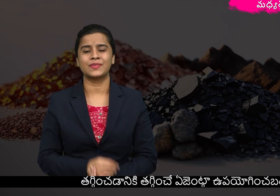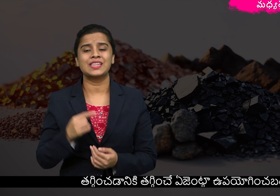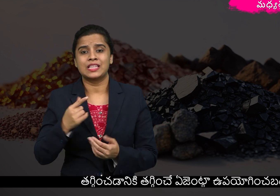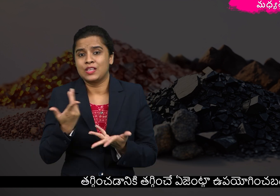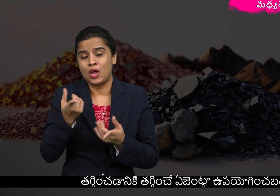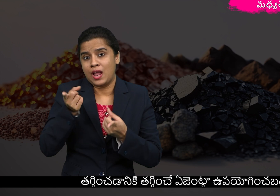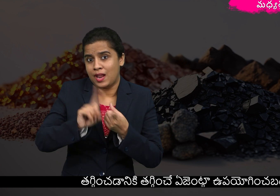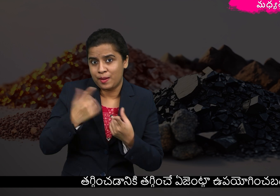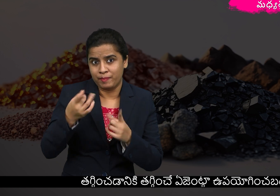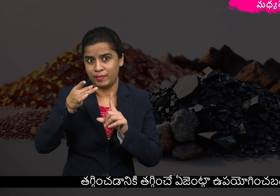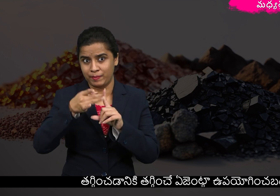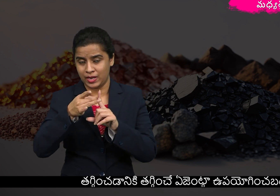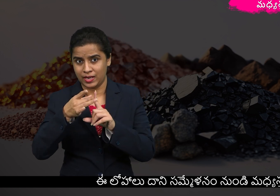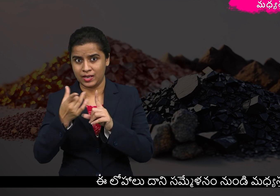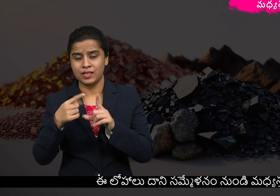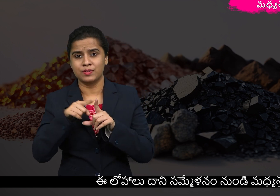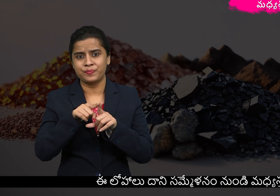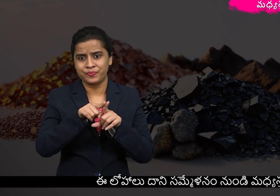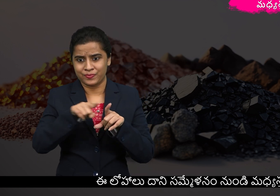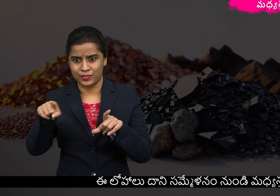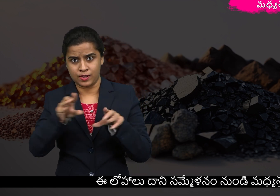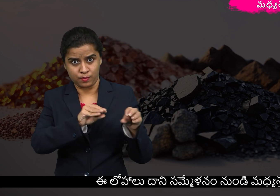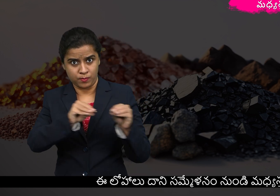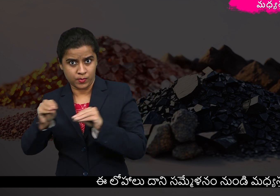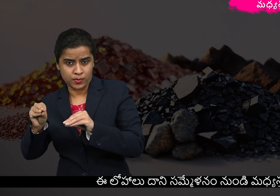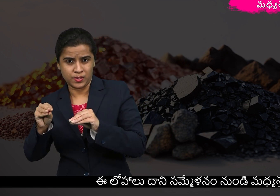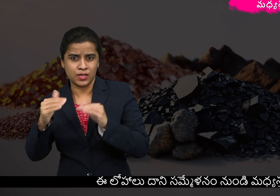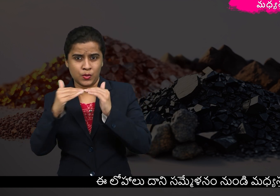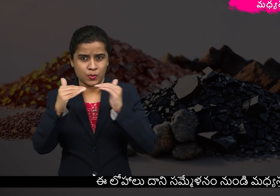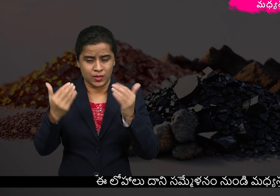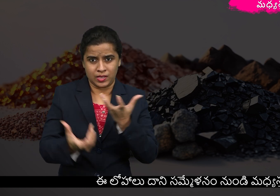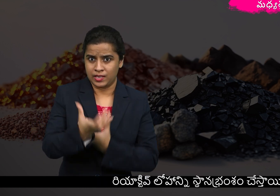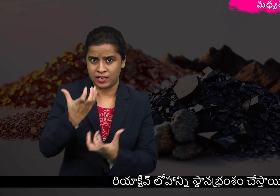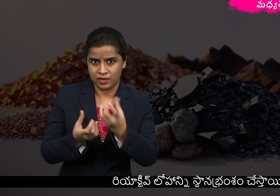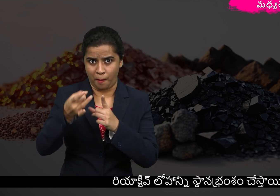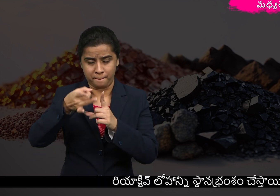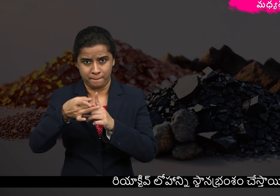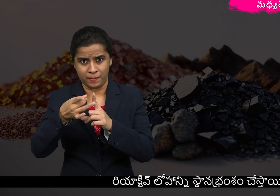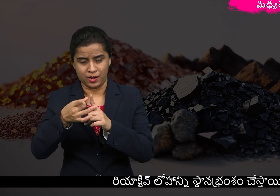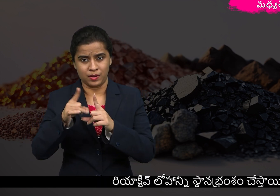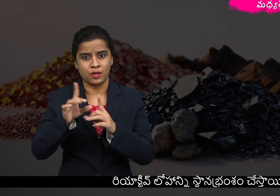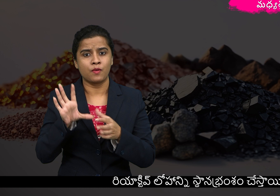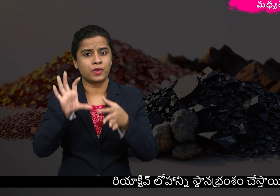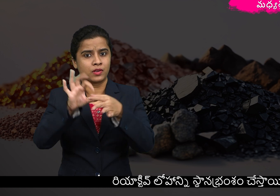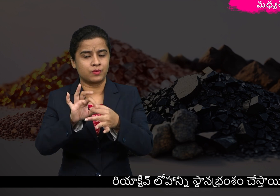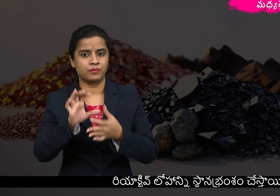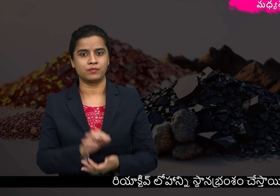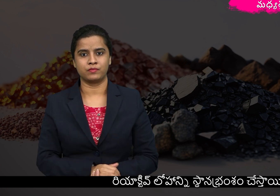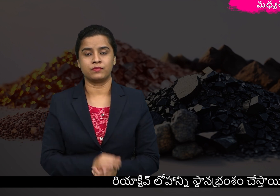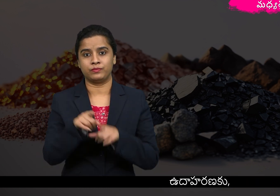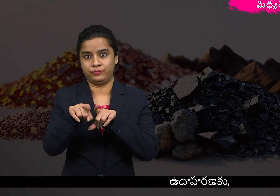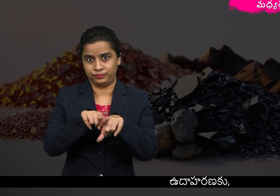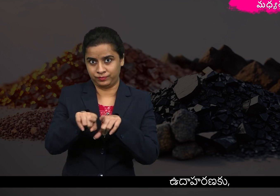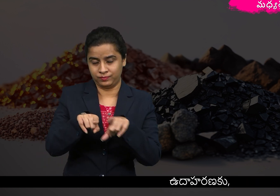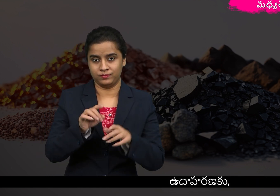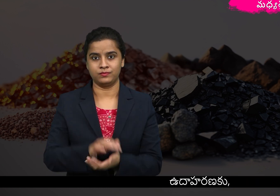తగ్గించే ఏజెంటుగా ఉపయోగపడతాయి. ఈ లోహాలు దాని సమ్మేళనం నుండి మధ్యస్థంగా రియాక్టివ్ లోహాన్ని స్థానభ్రంశం